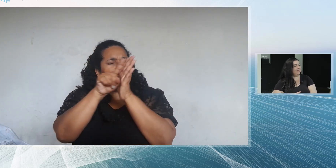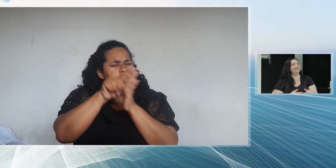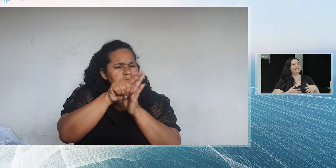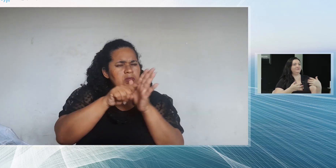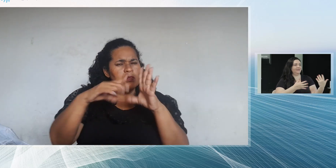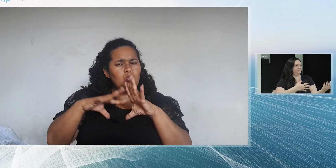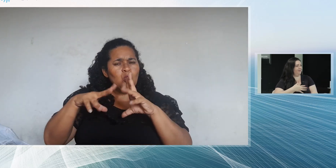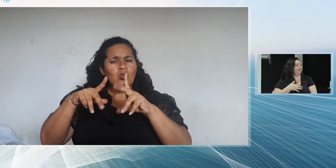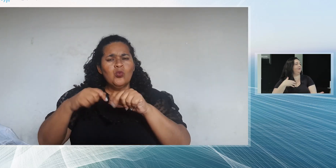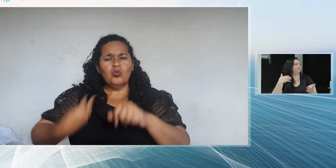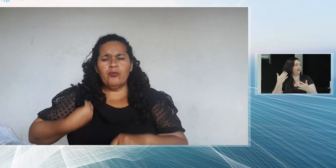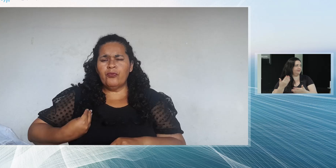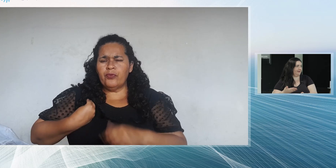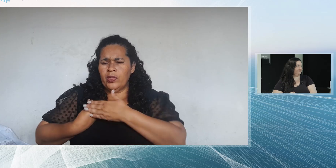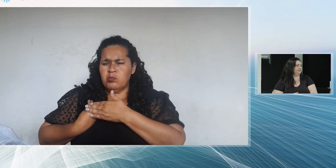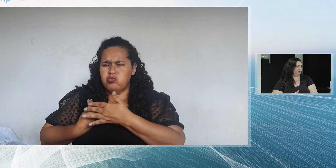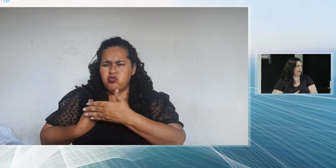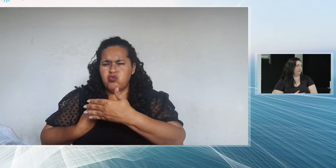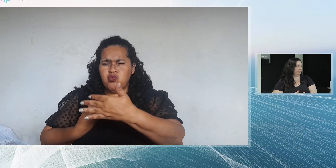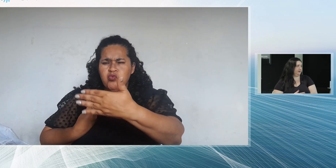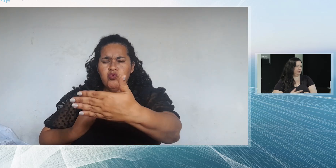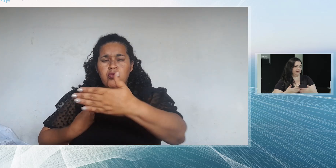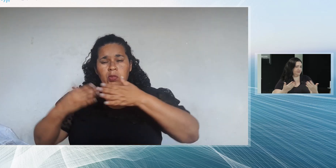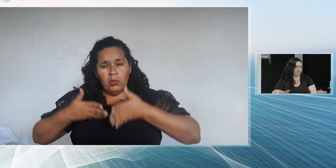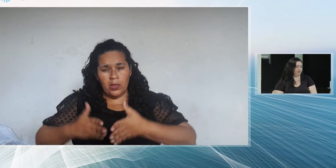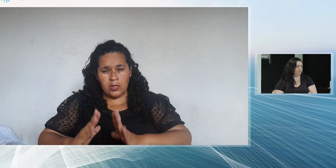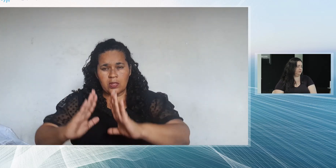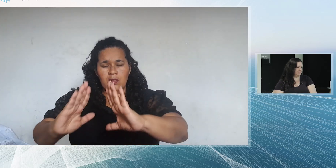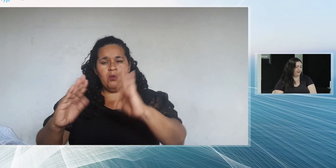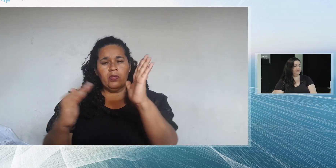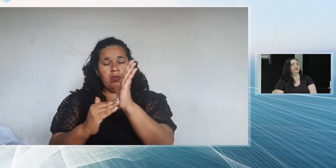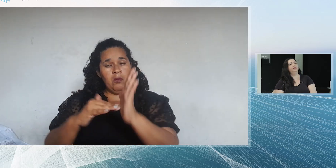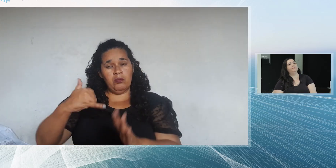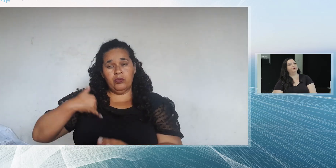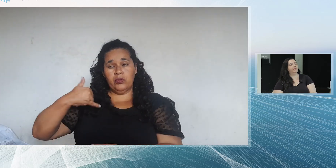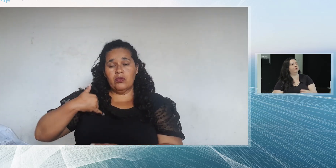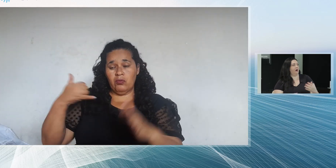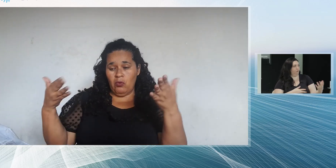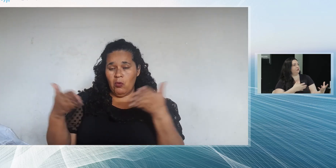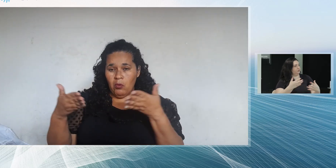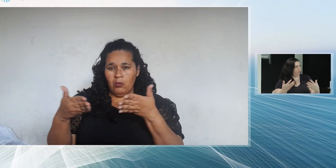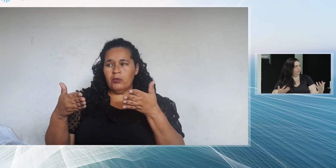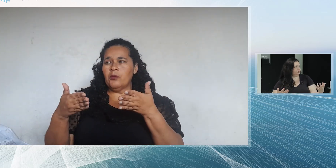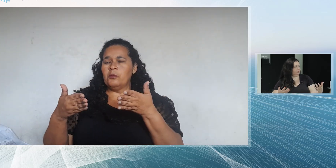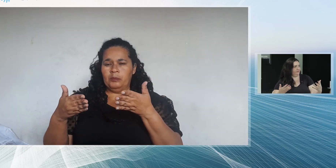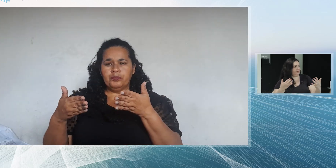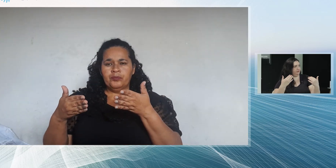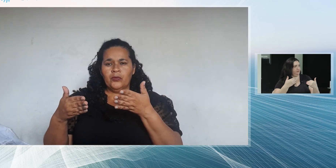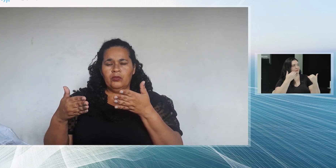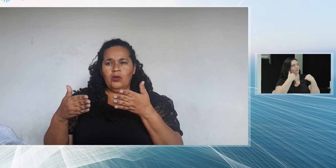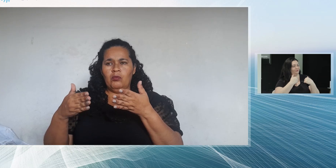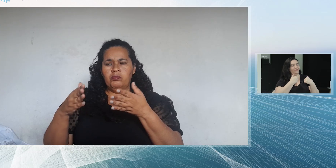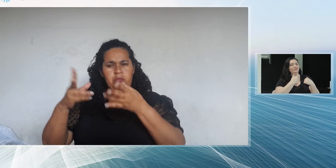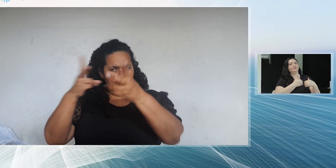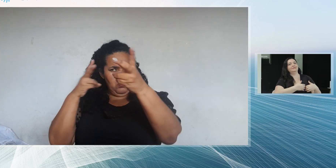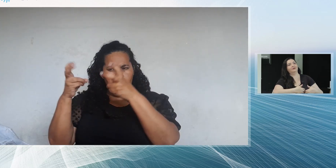pessoa, desde o nascimento, né, até a fase atual que a criança ou o adulto está. Porque alguns transtornos, como eu falei